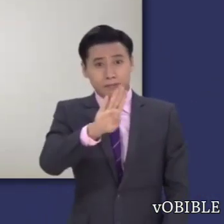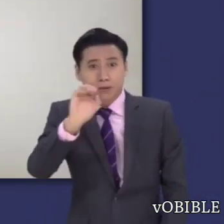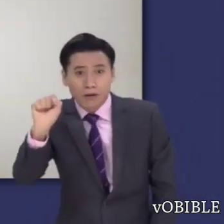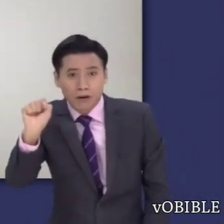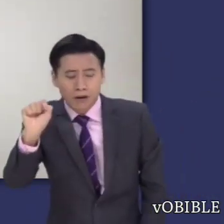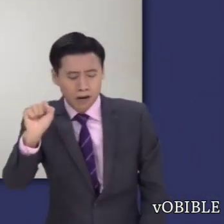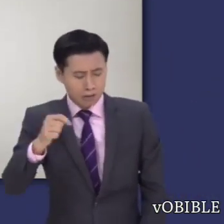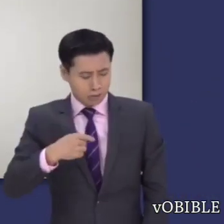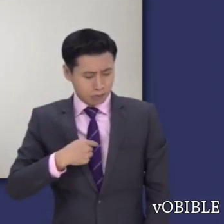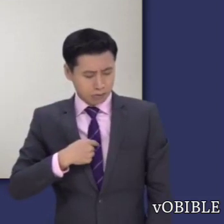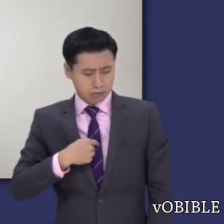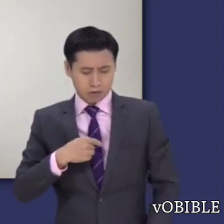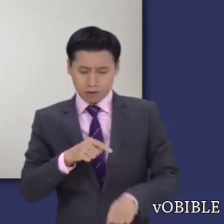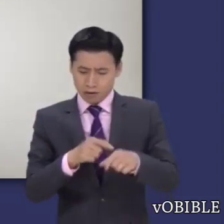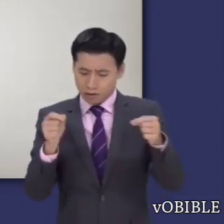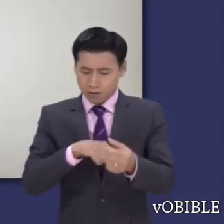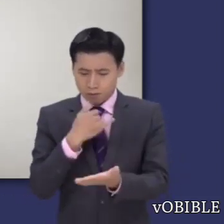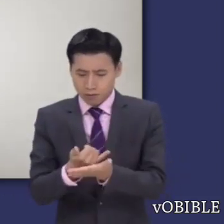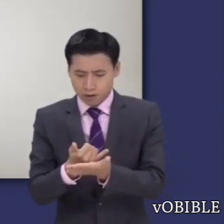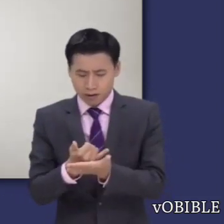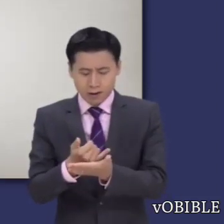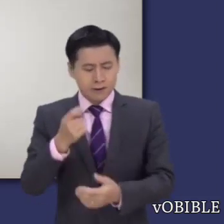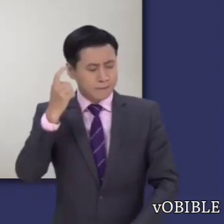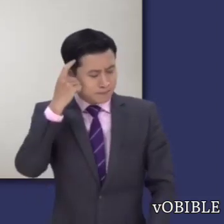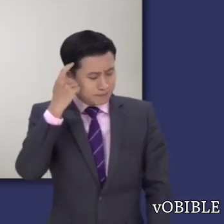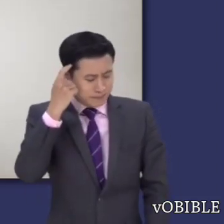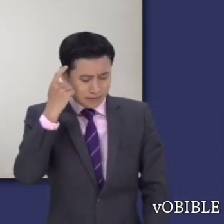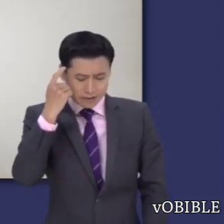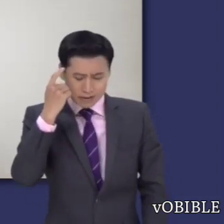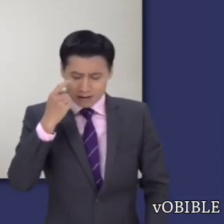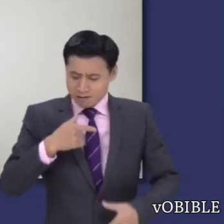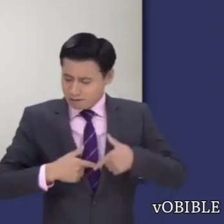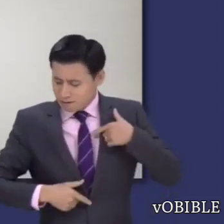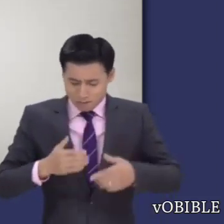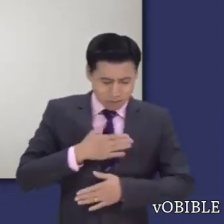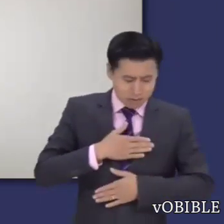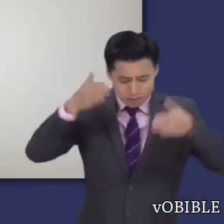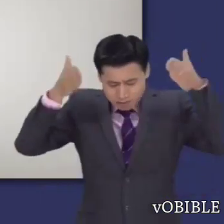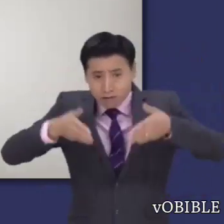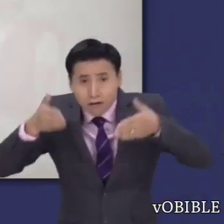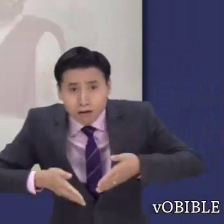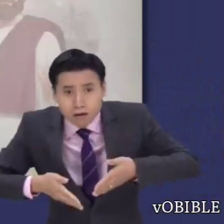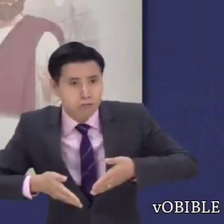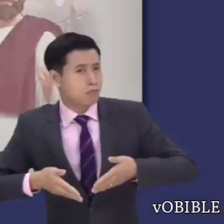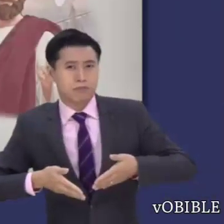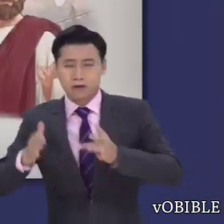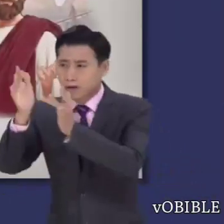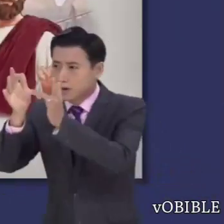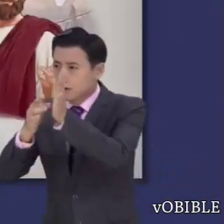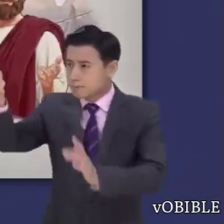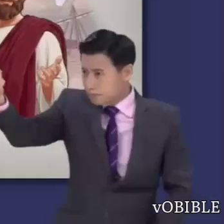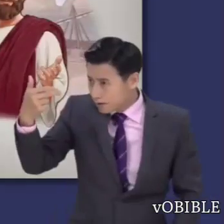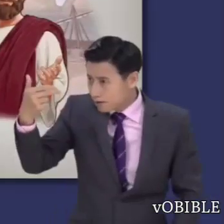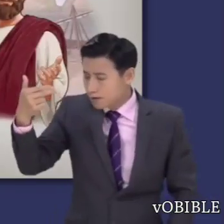时知道自己即将面对死亡，不过他没有太在意自己的事情，而是继续按照